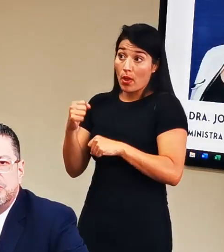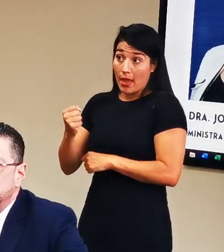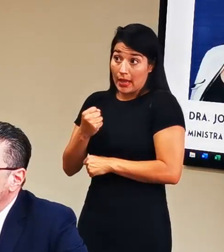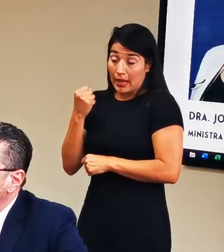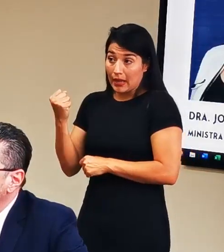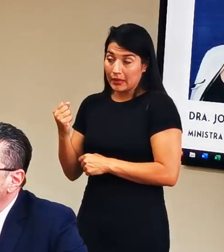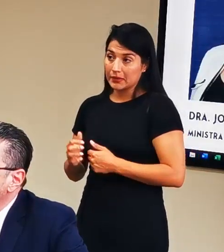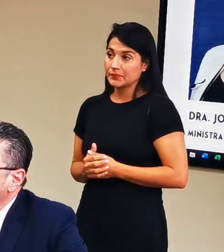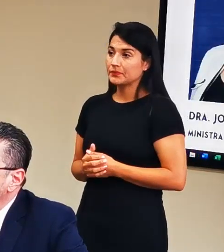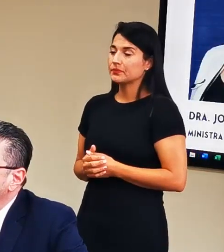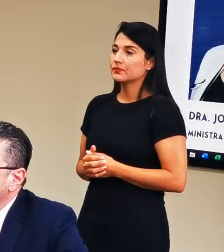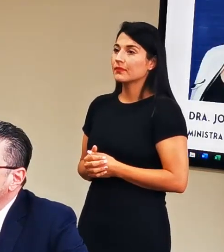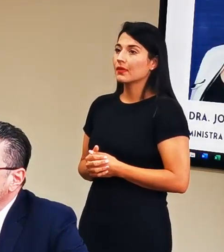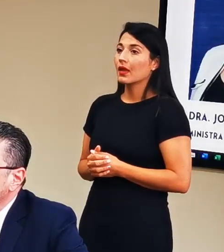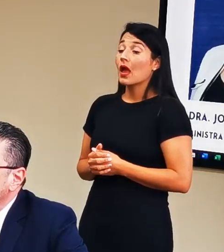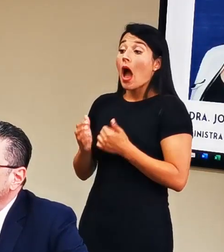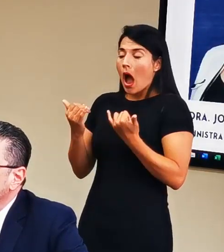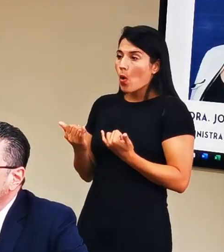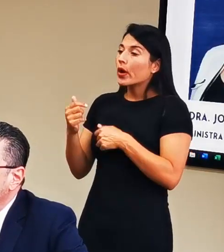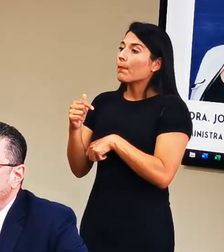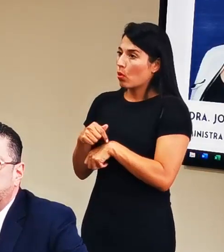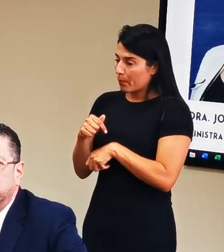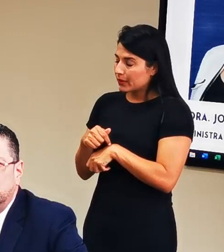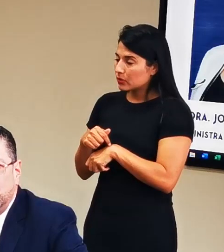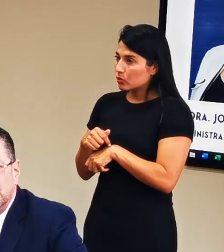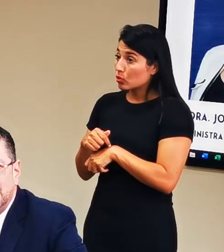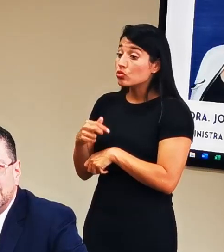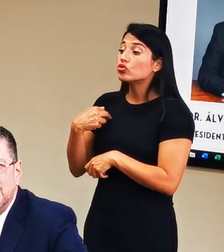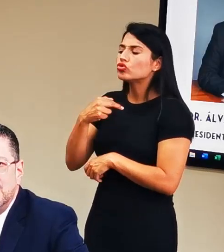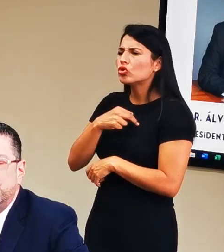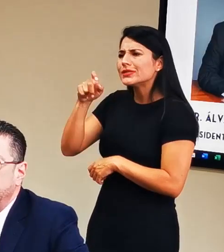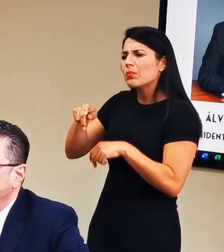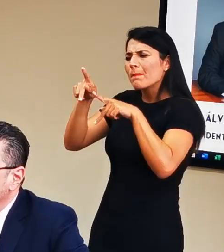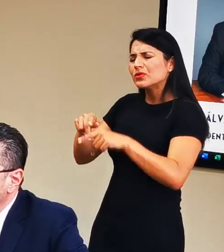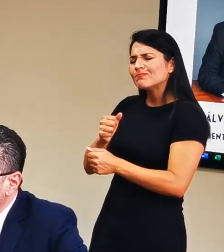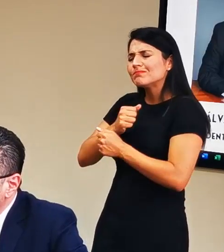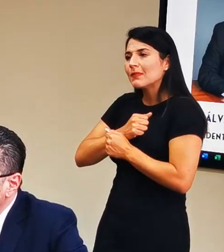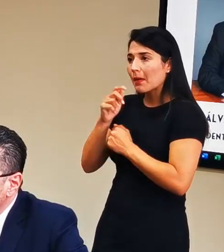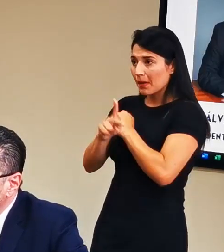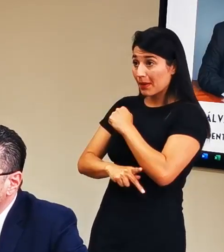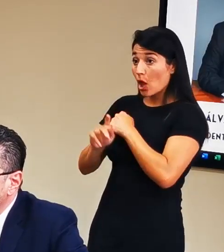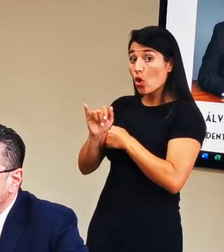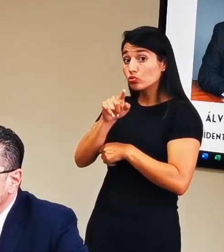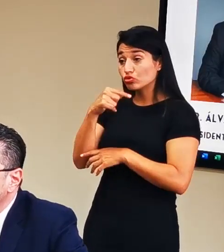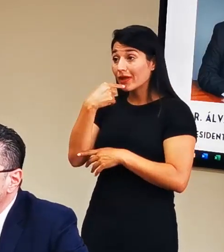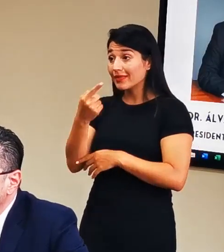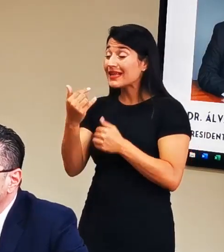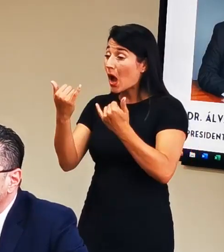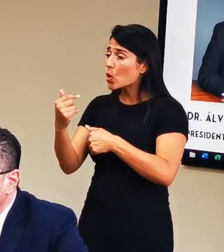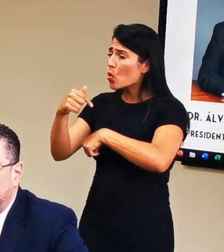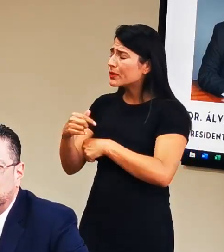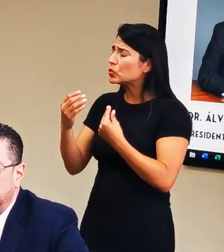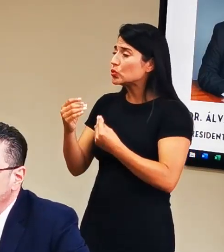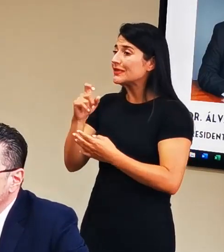ganarse en esas posiciones. Estos son momentos en que se ocupan patriotas, porque como dice usted, don Richard, son momentos